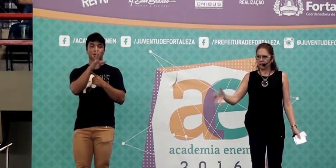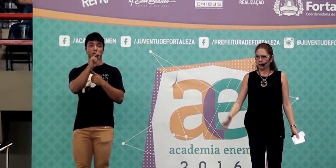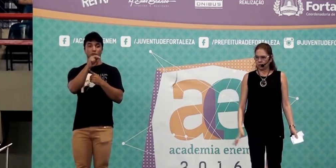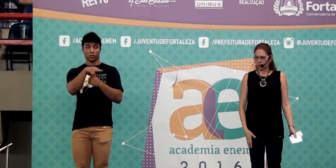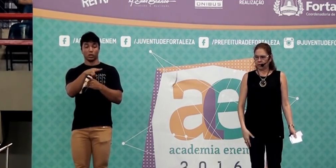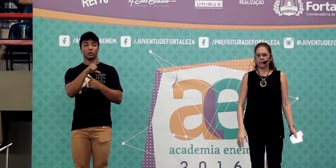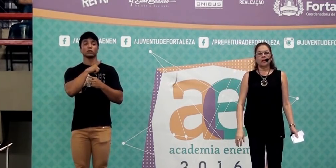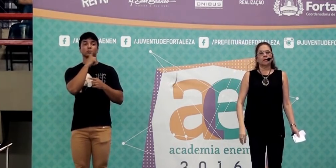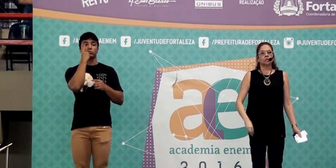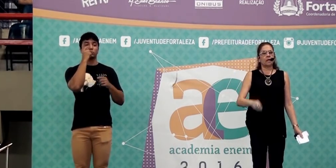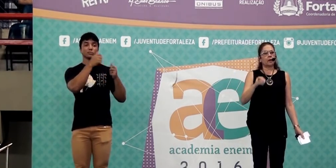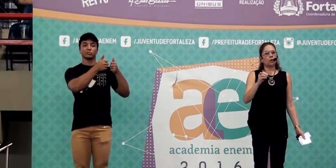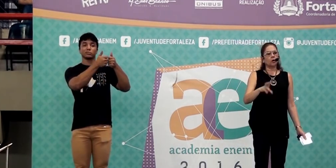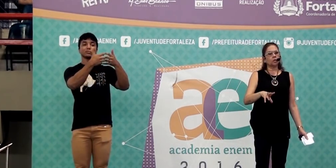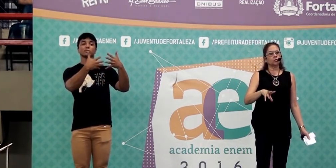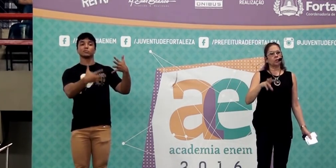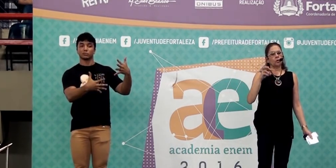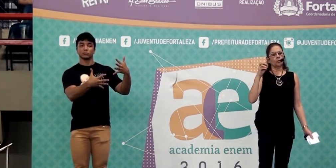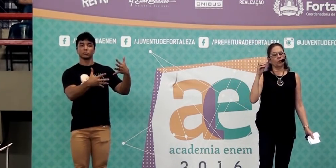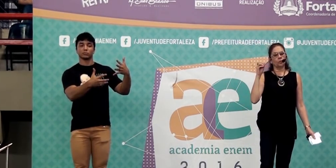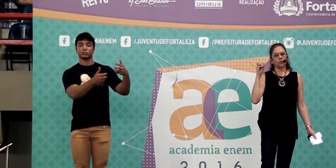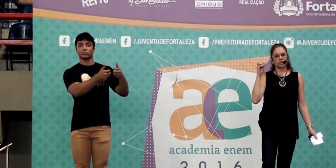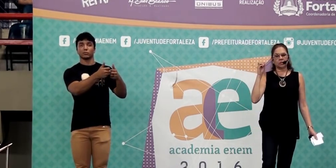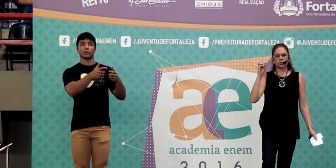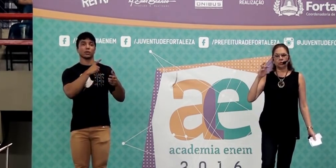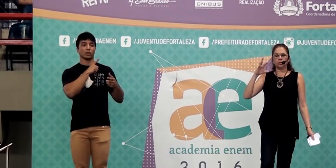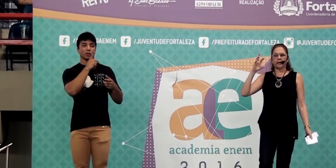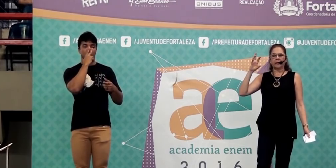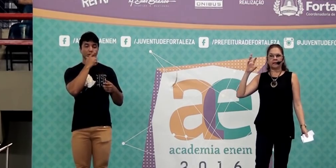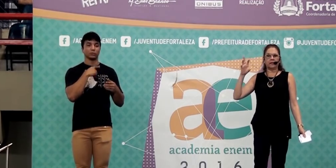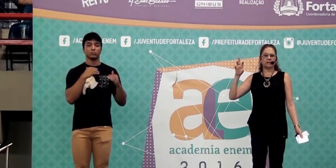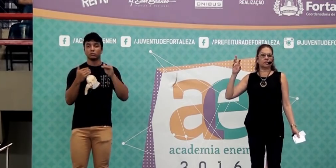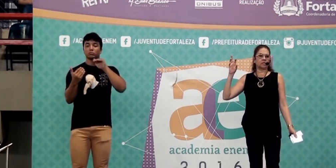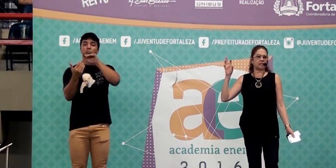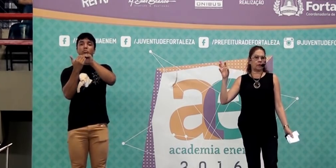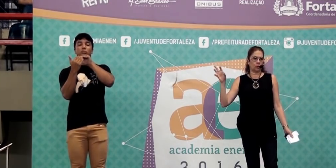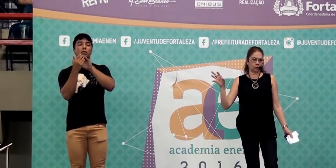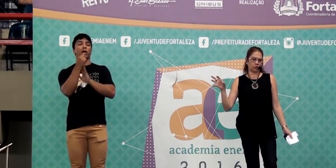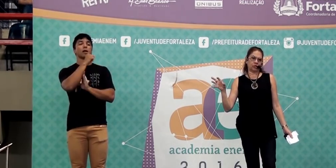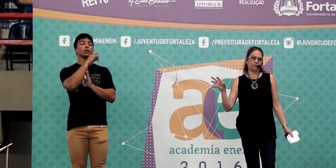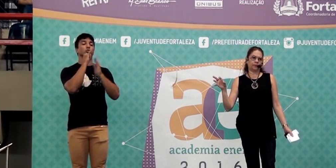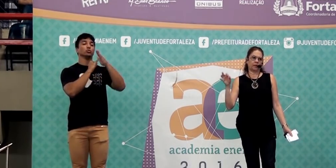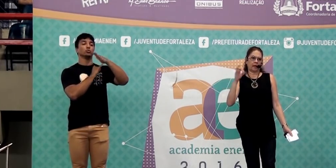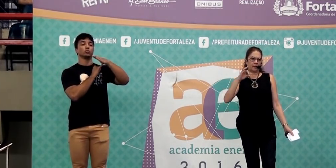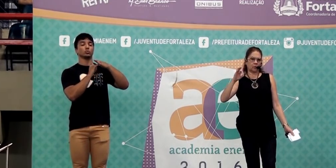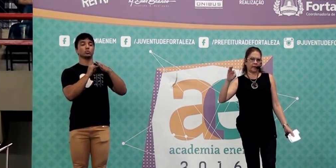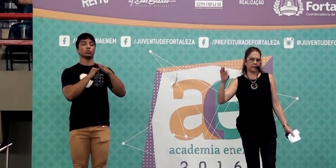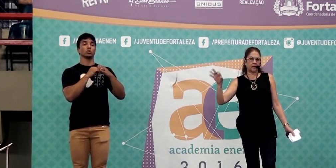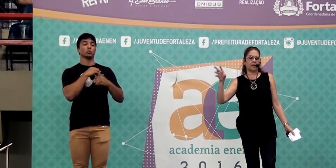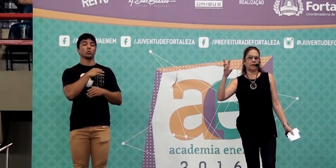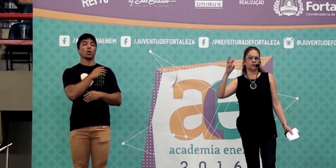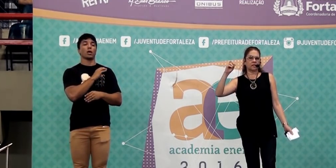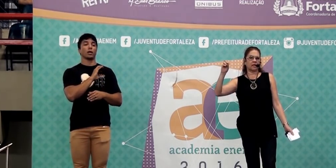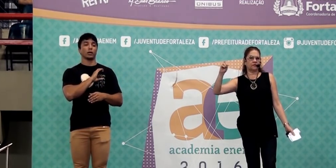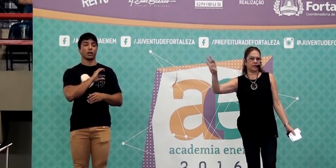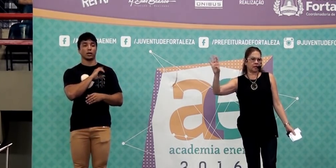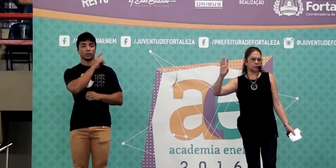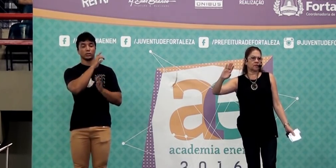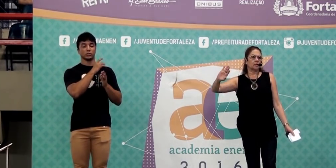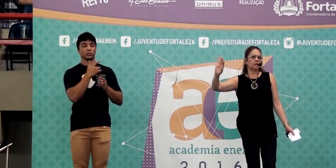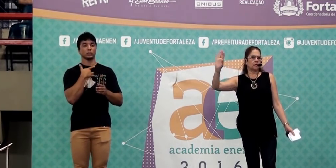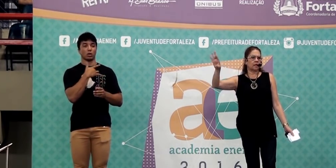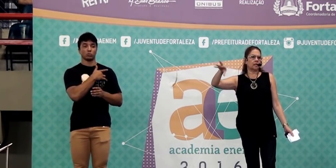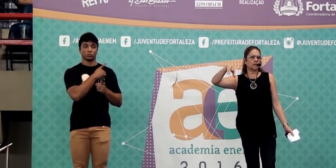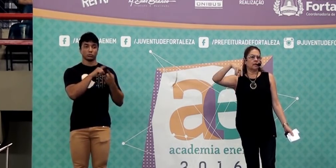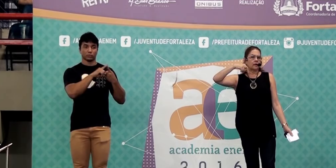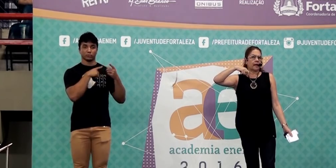que a pesquisa mostra? De acordo com o Instituto Canadense de Saúde, aí o que é que tem? O Zika